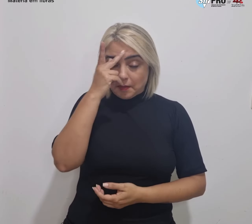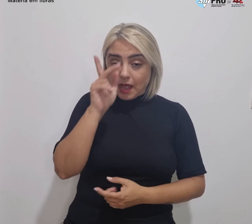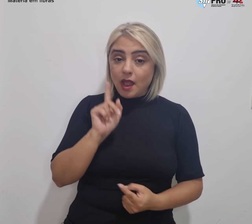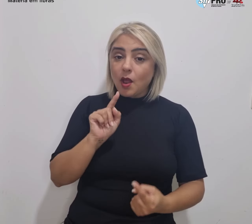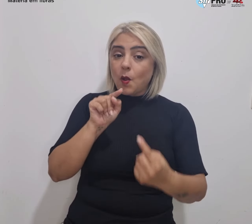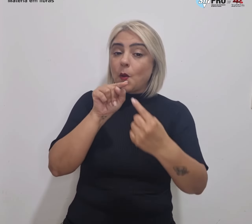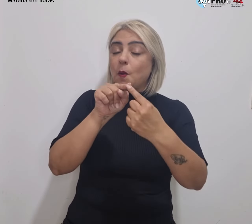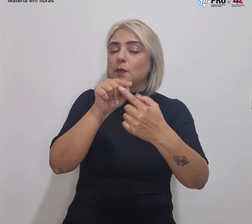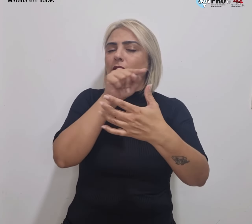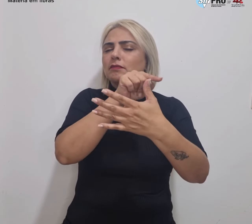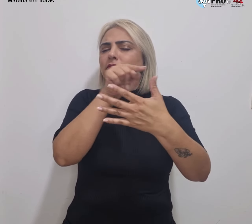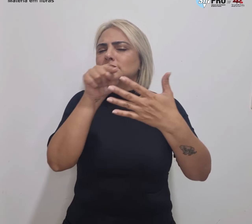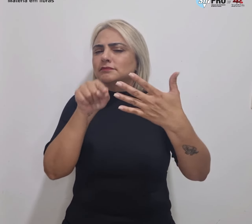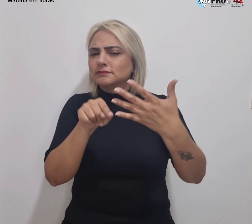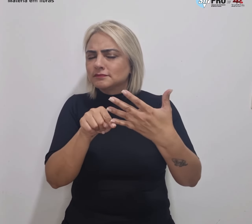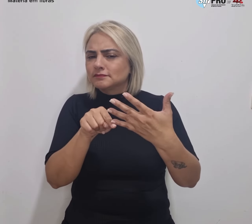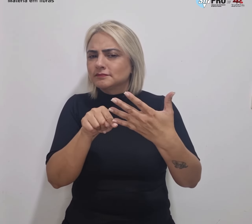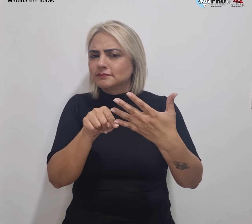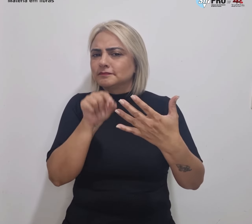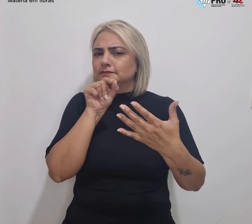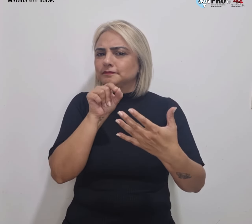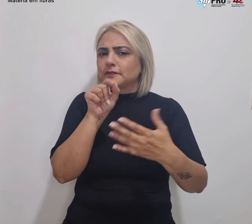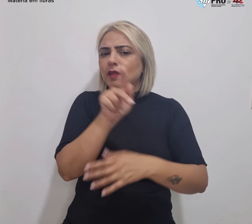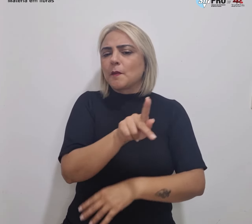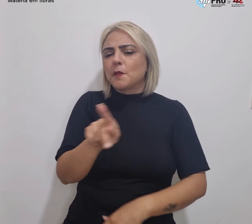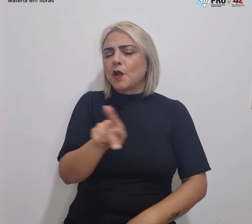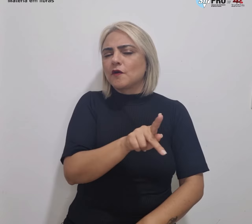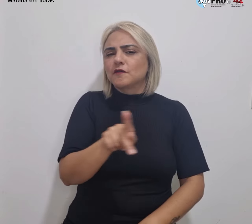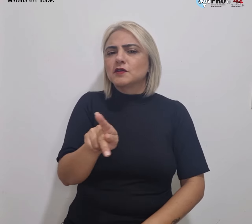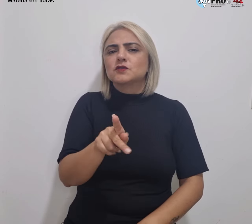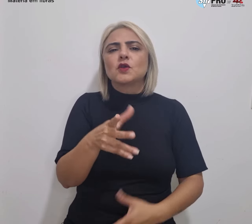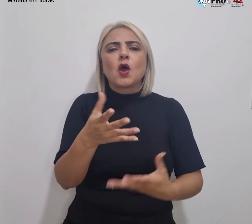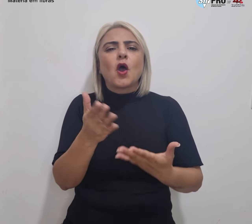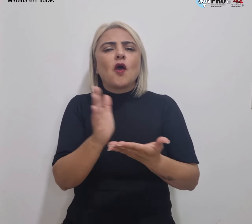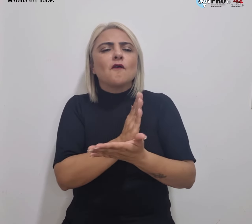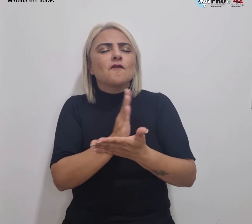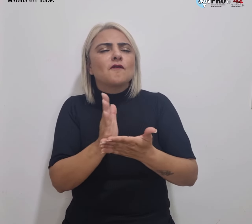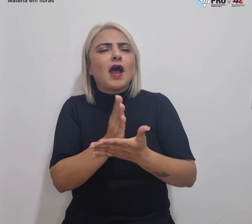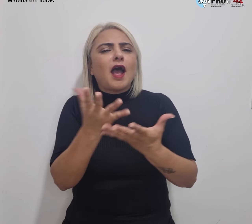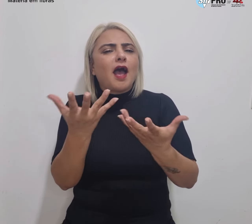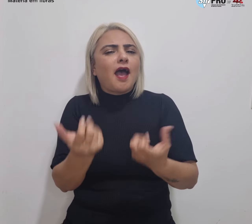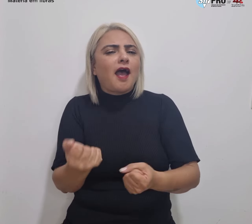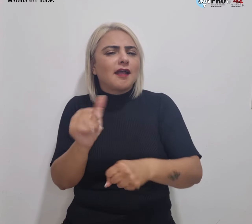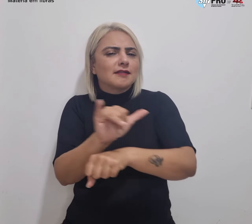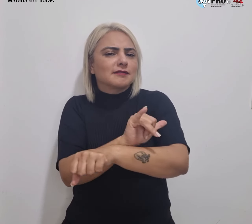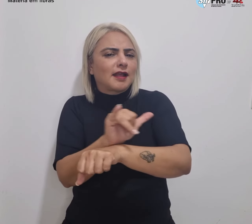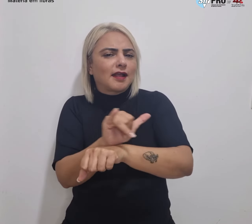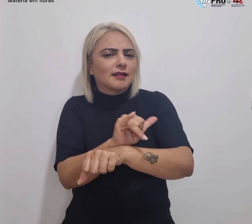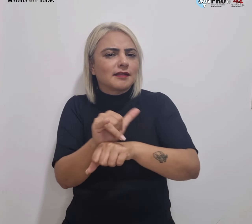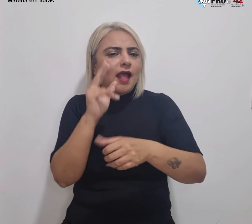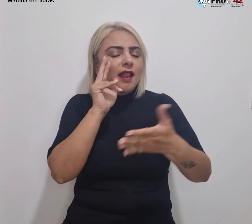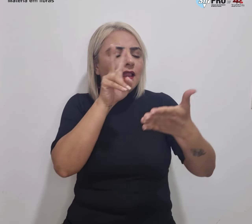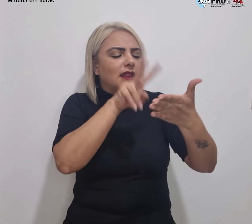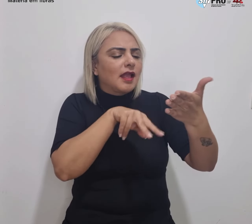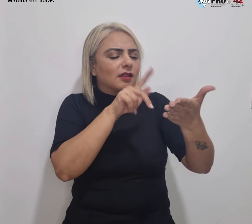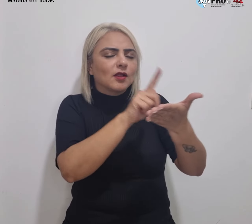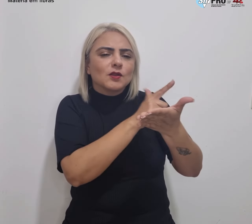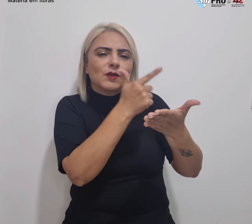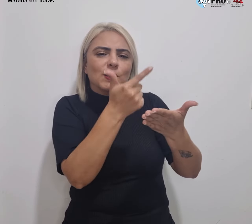os objetivos esperados professores adotaram várias estratégias leituras de livros infantis